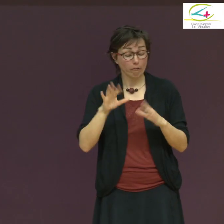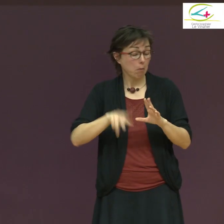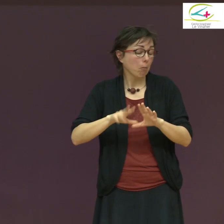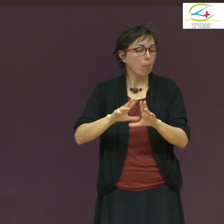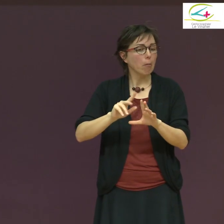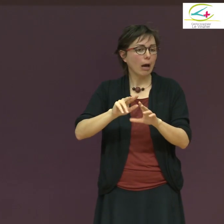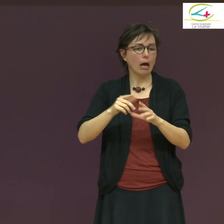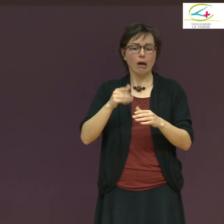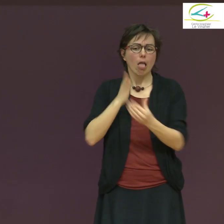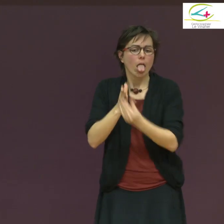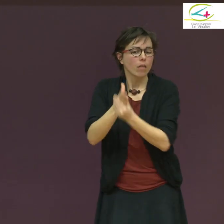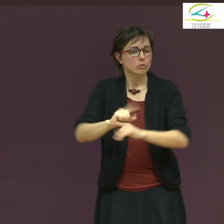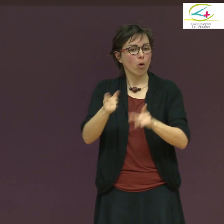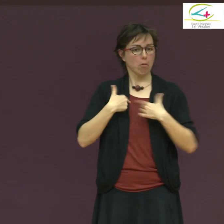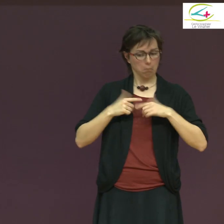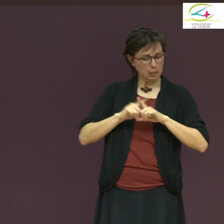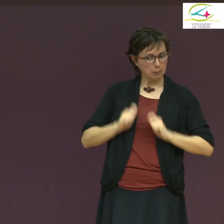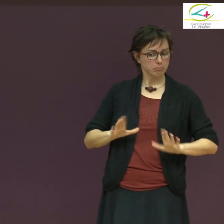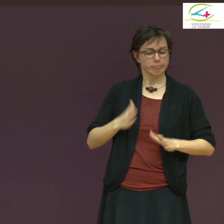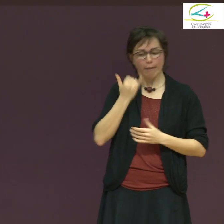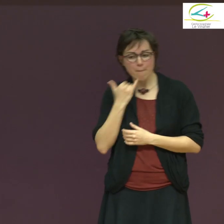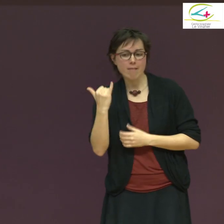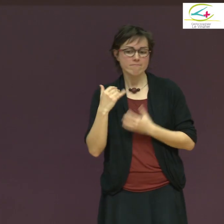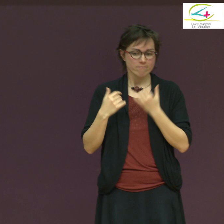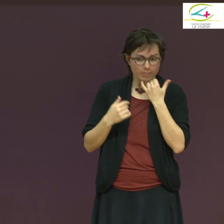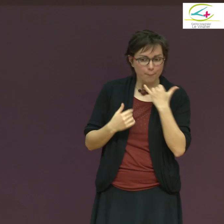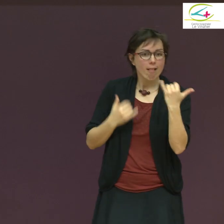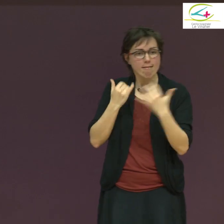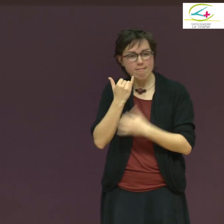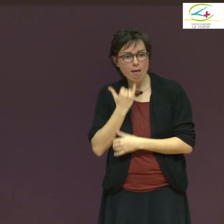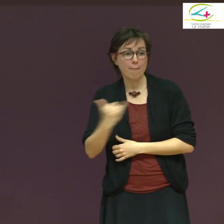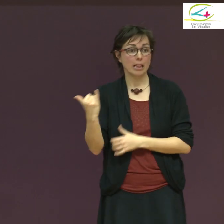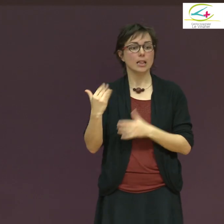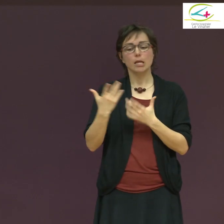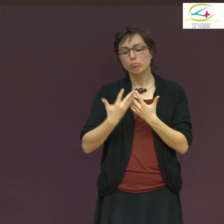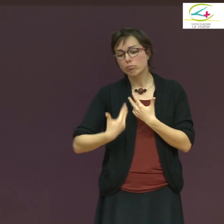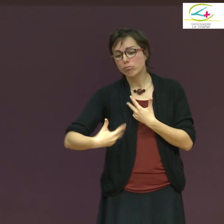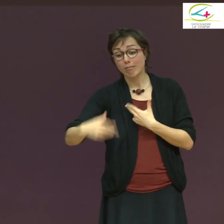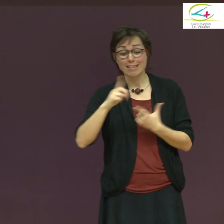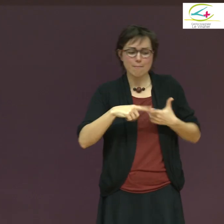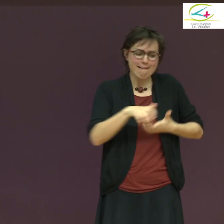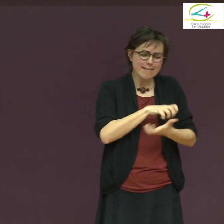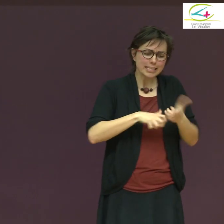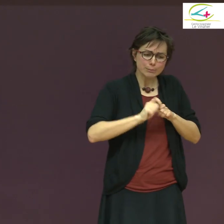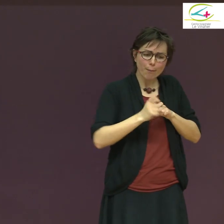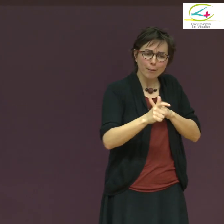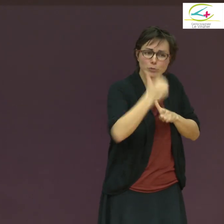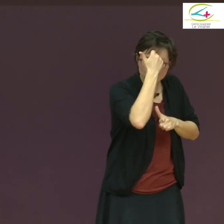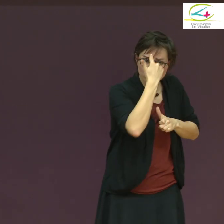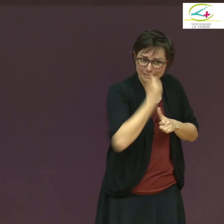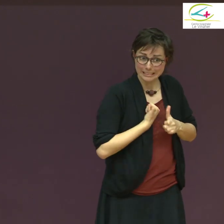essayant de ne pas envahir sa vie, et puis pendant un temps donné, alors dans ce cas-là, on n'a pas eu le temps de le dire, mais la crise suicidaire a un